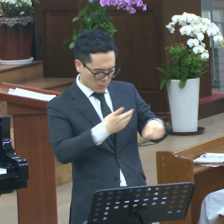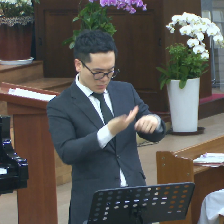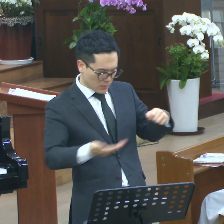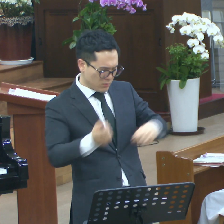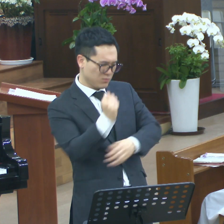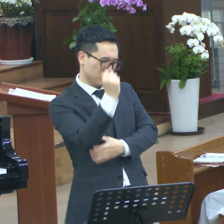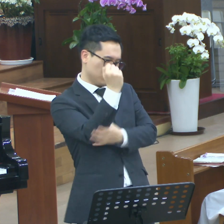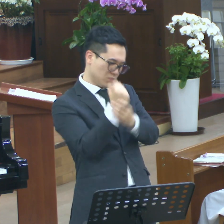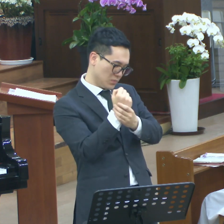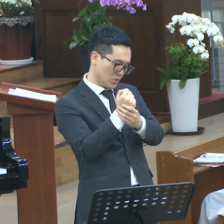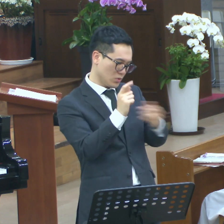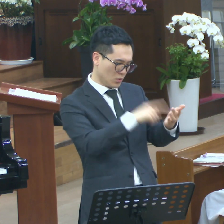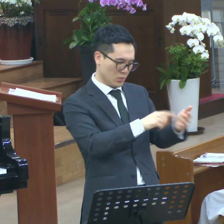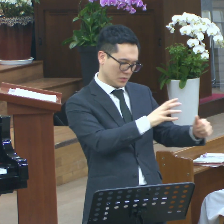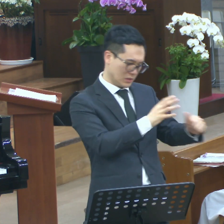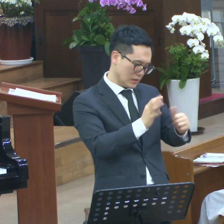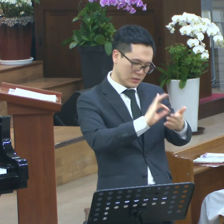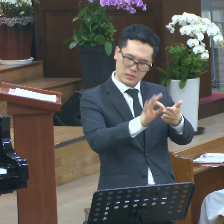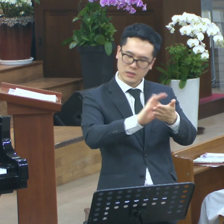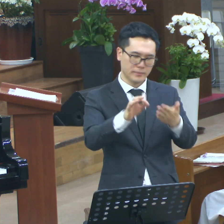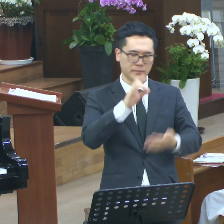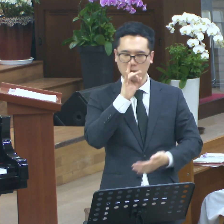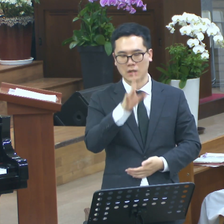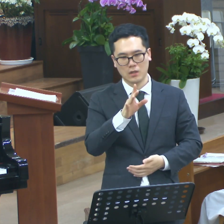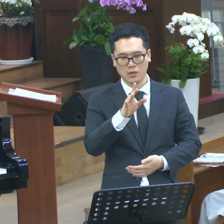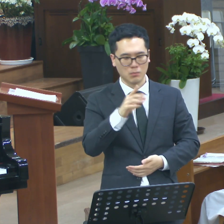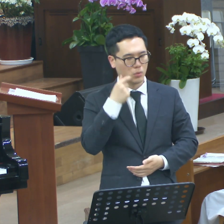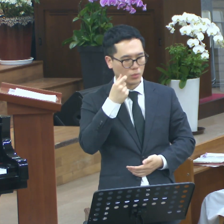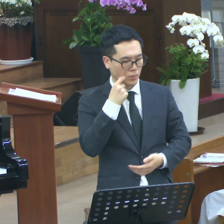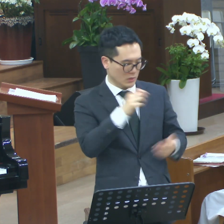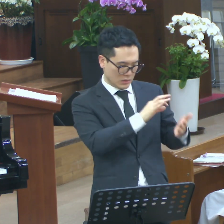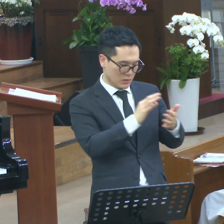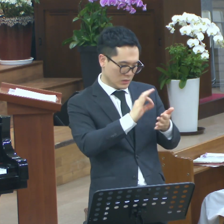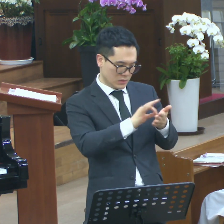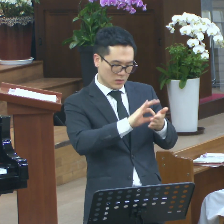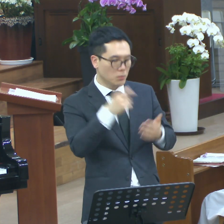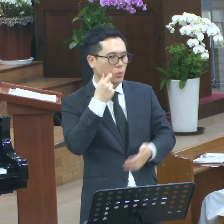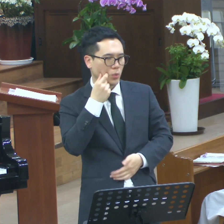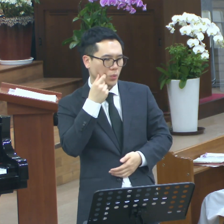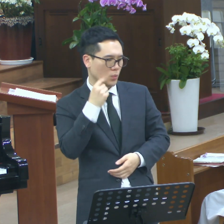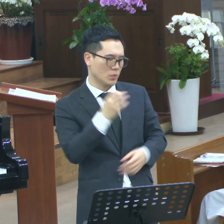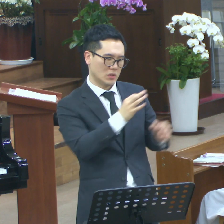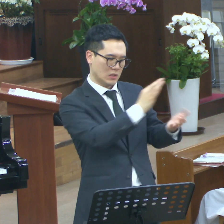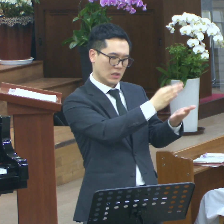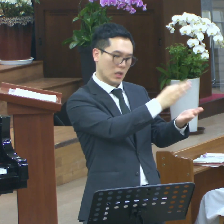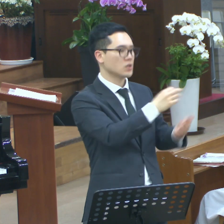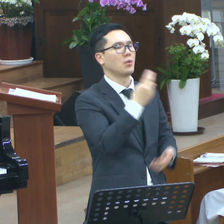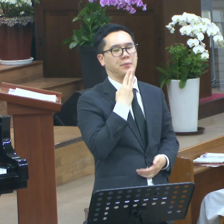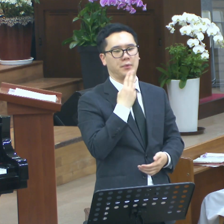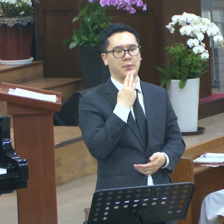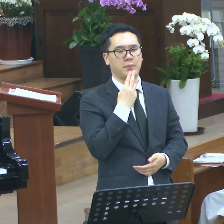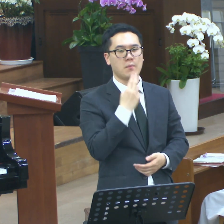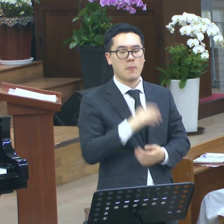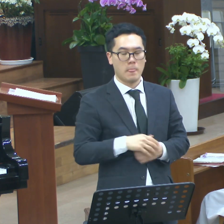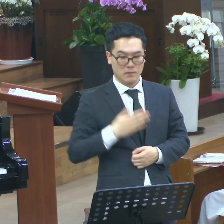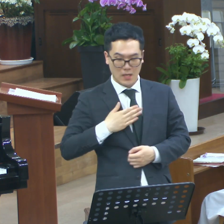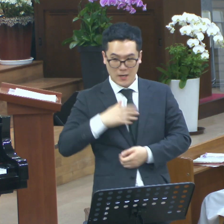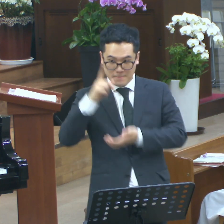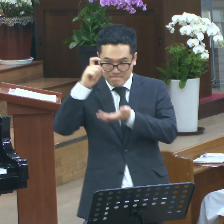때문에 이건 더 이상 무가치예요. 가치 의미가 없어요. 제가 사진을 찍는 거 좋아하는 것도 이제는